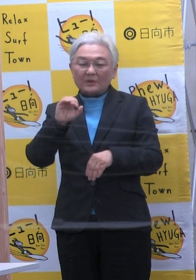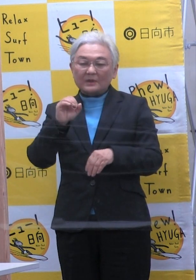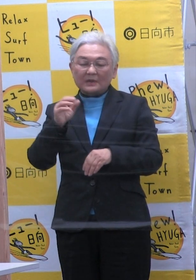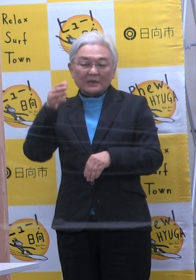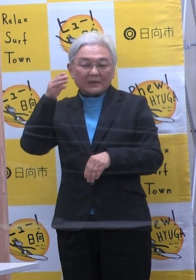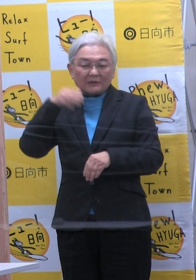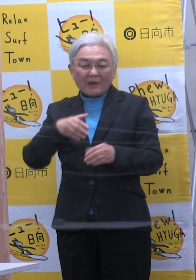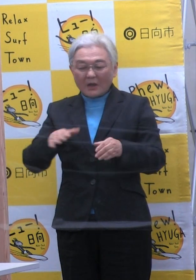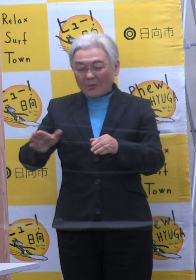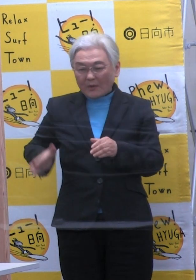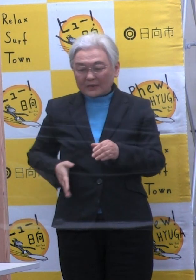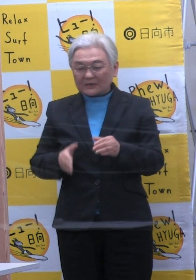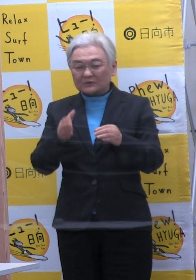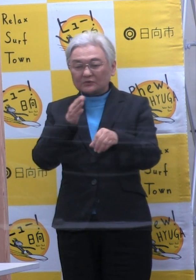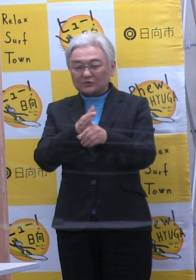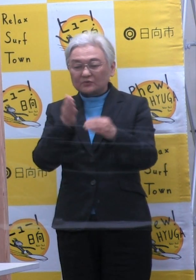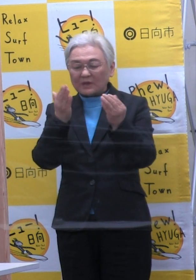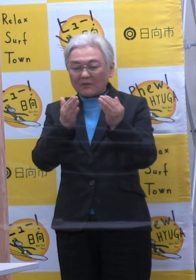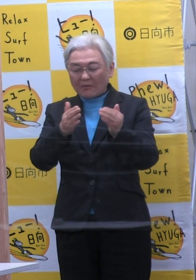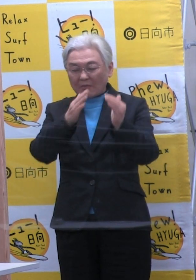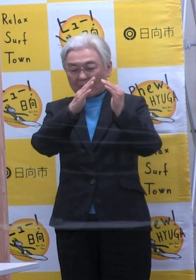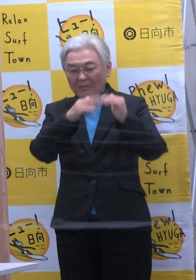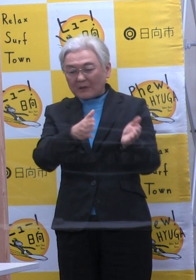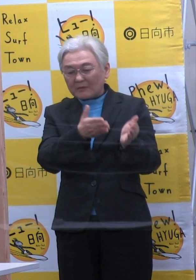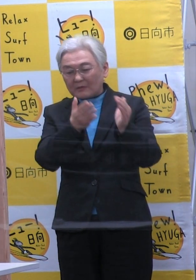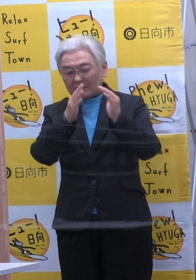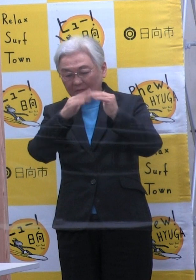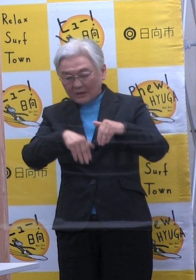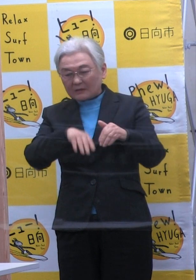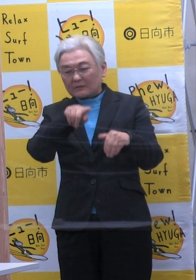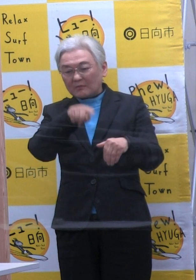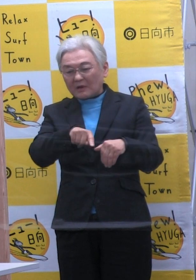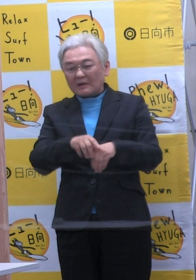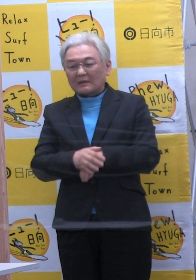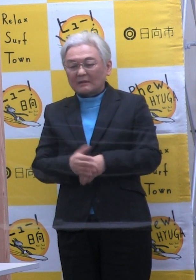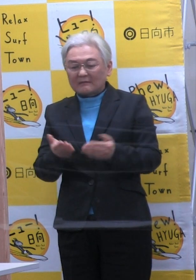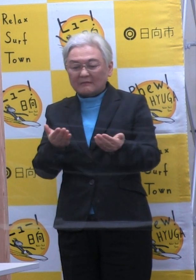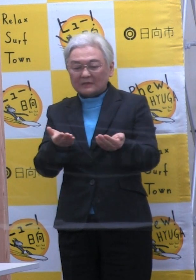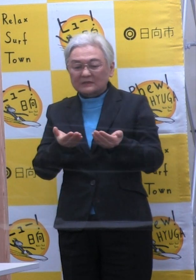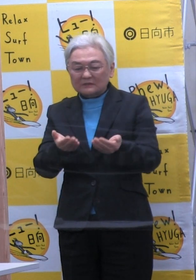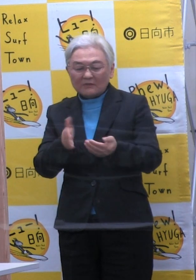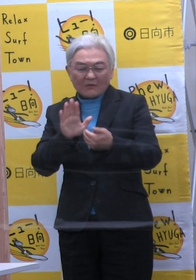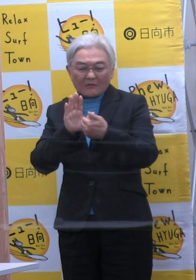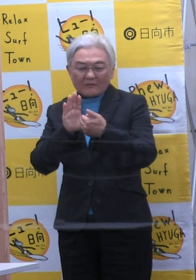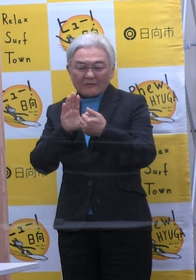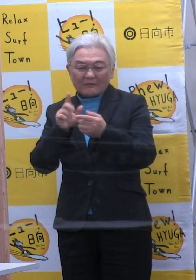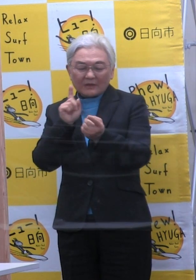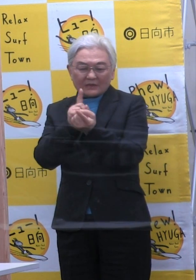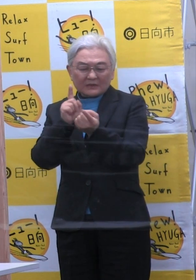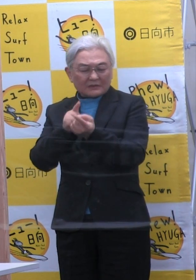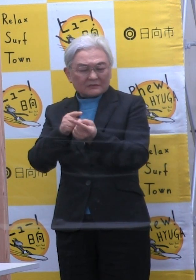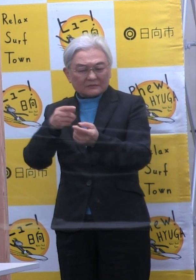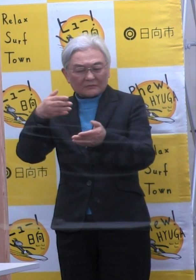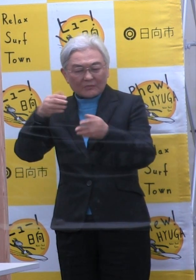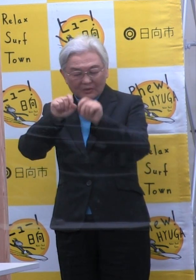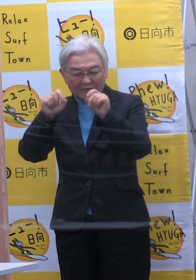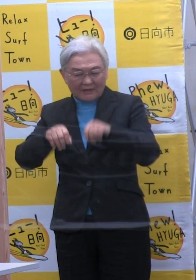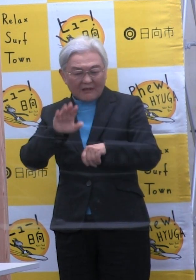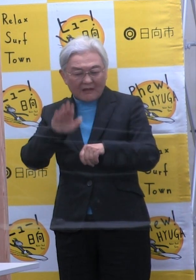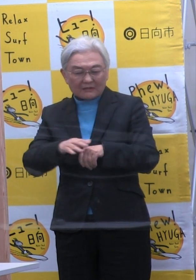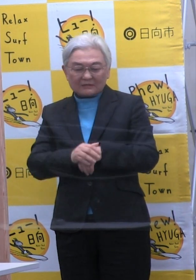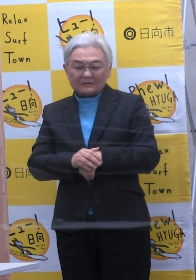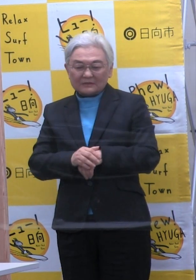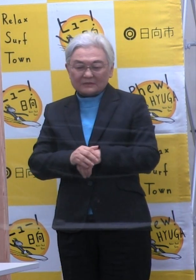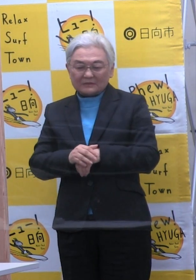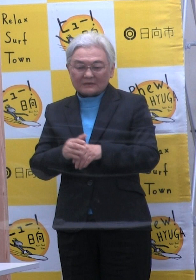校校舎の解体を行うほか、耐震性に課題のある統合体育館などの耐震化に取り組